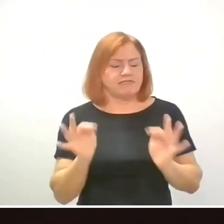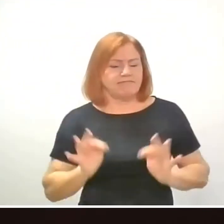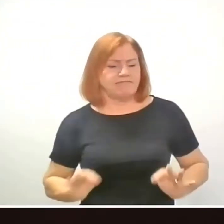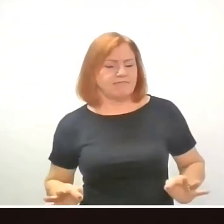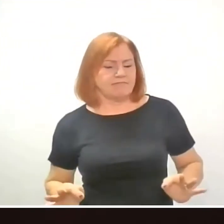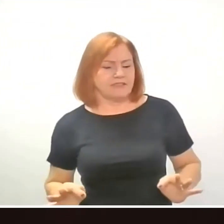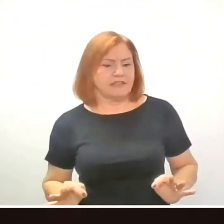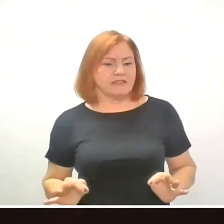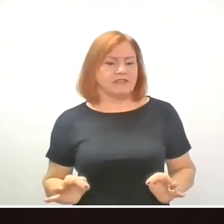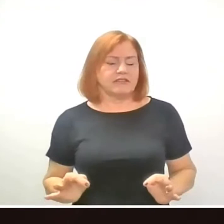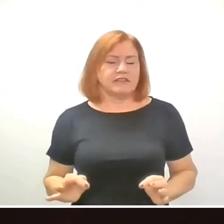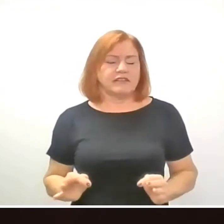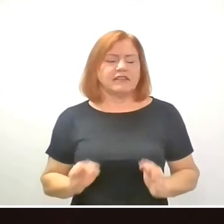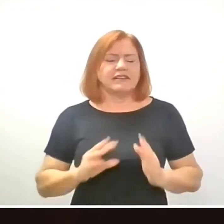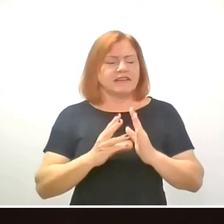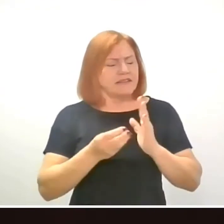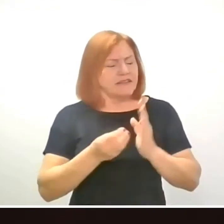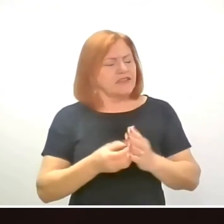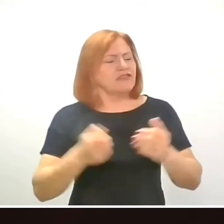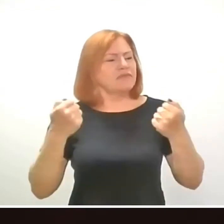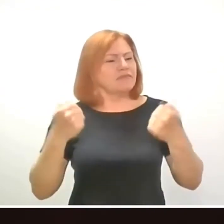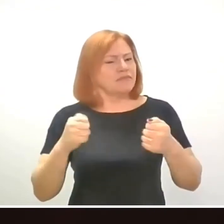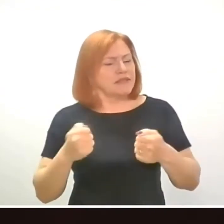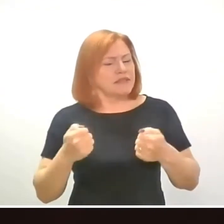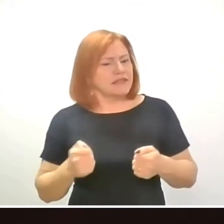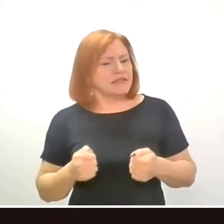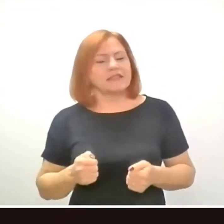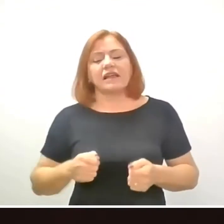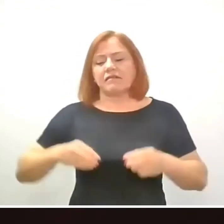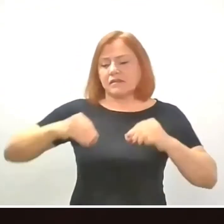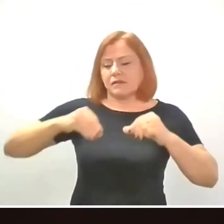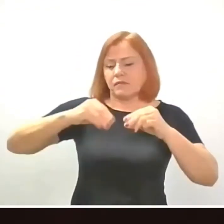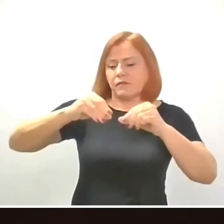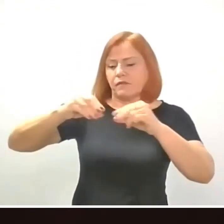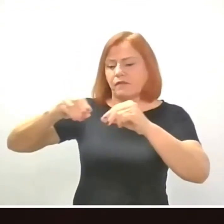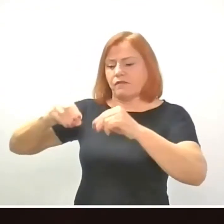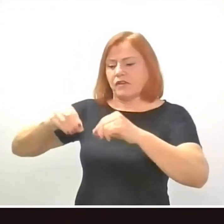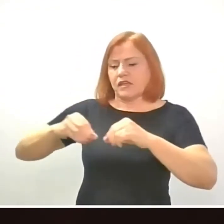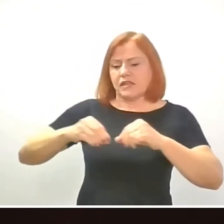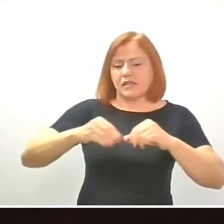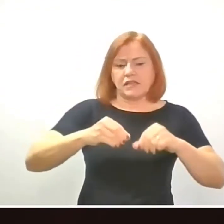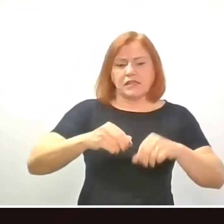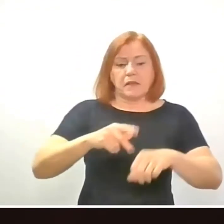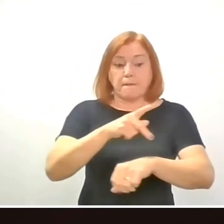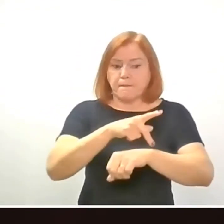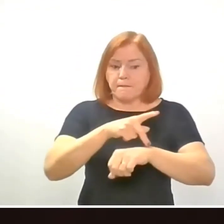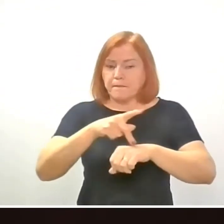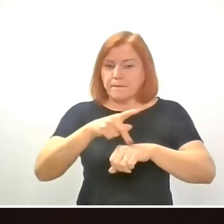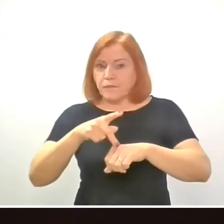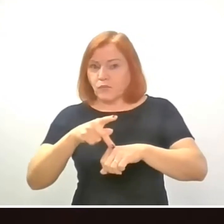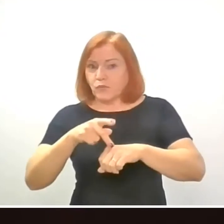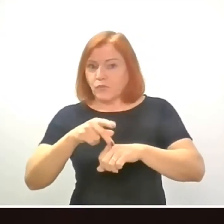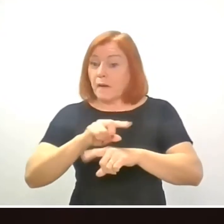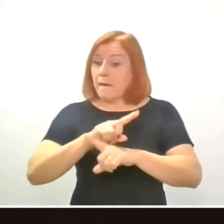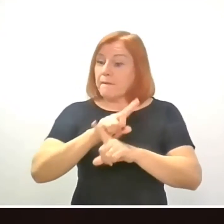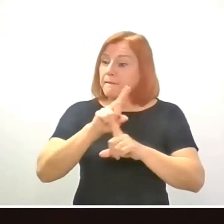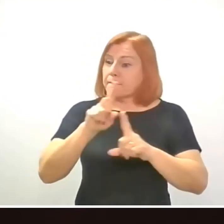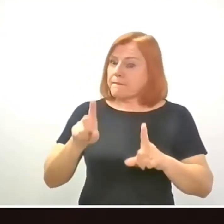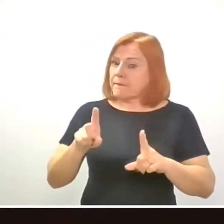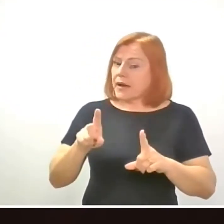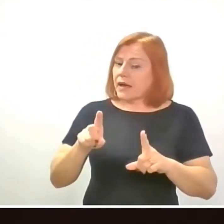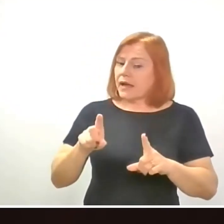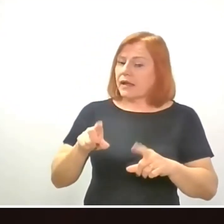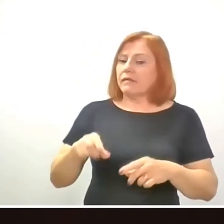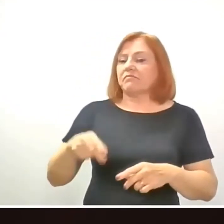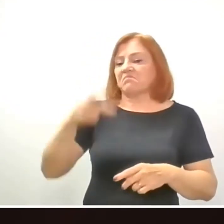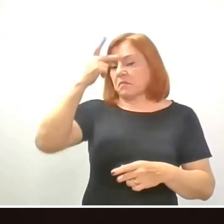ser essa farinha pura, certo? E alguém jogou fermento dessa farinha pura